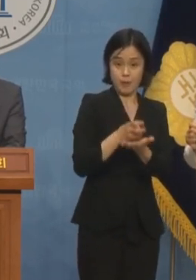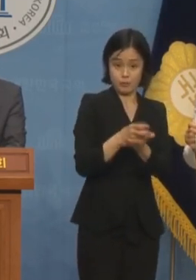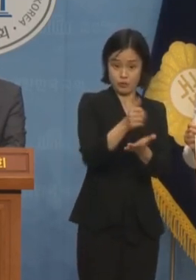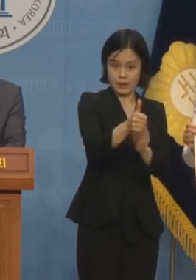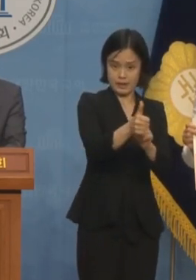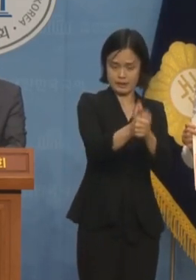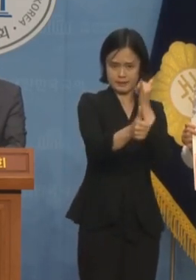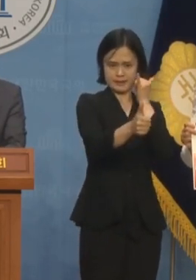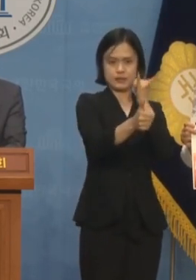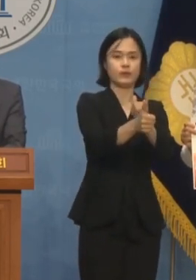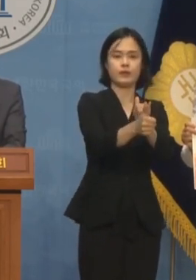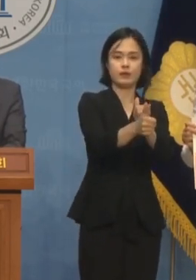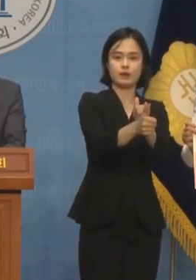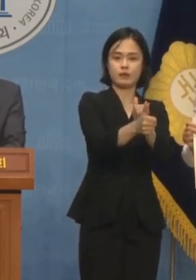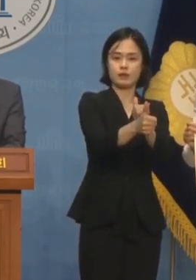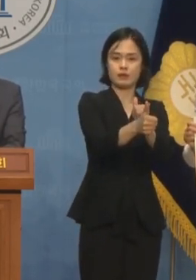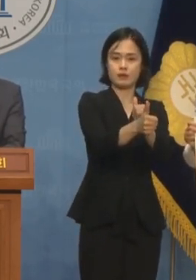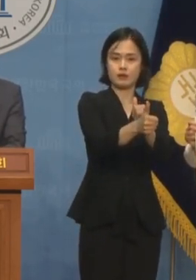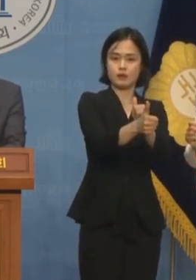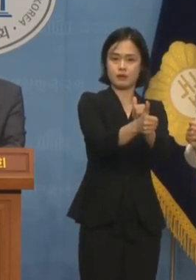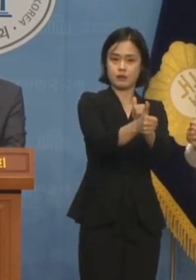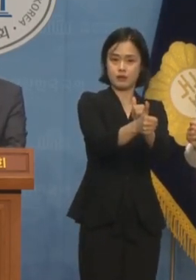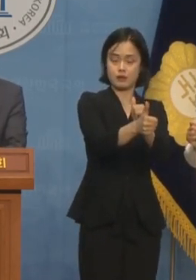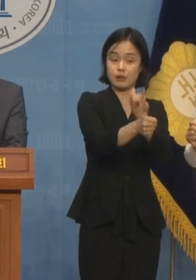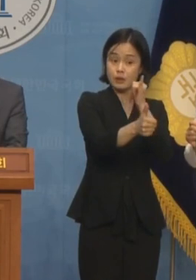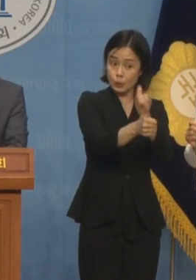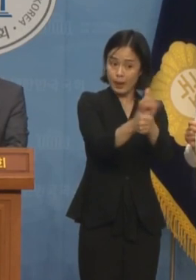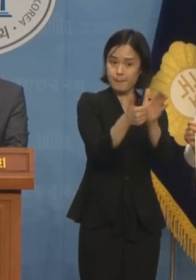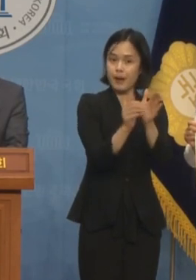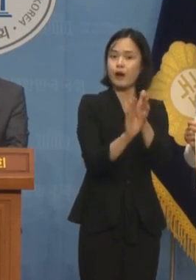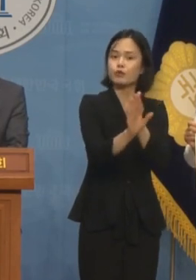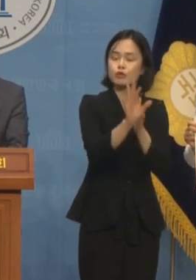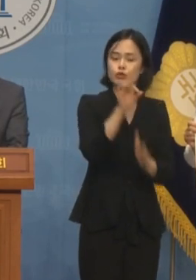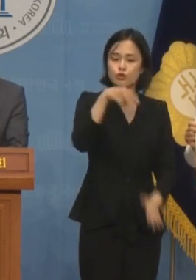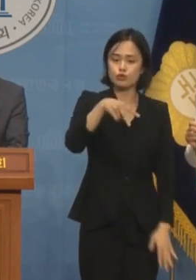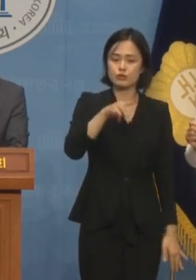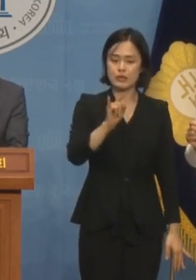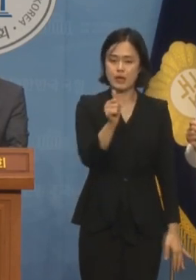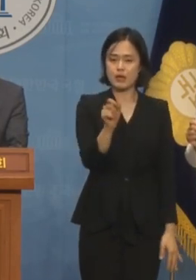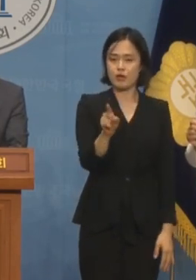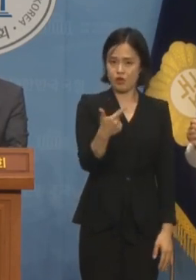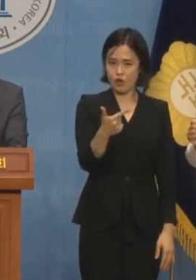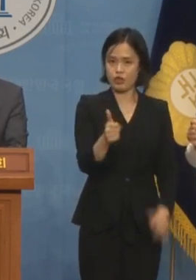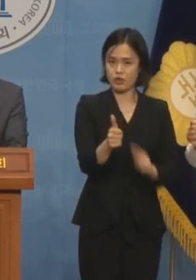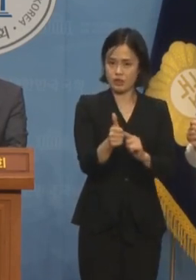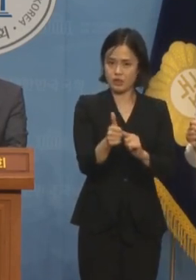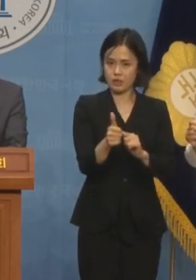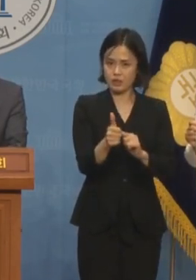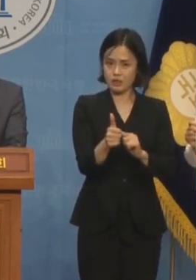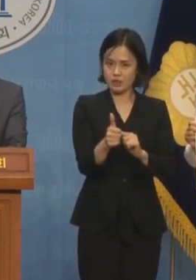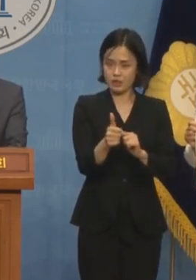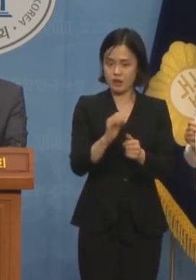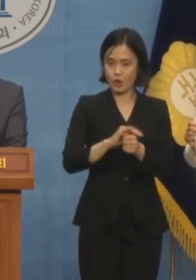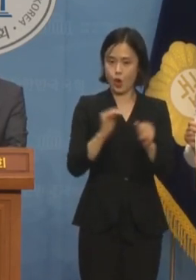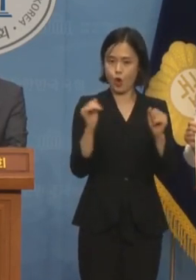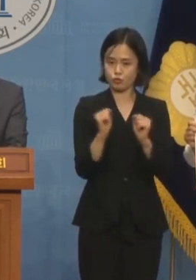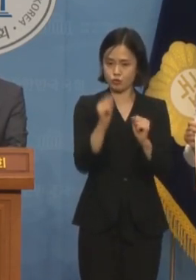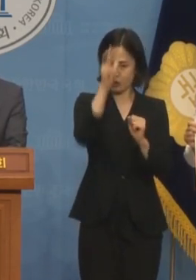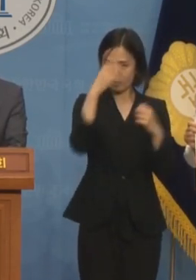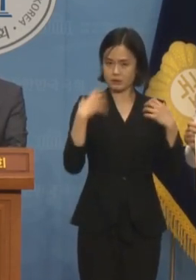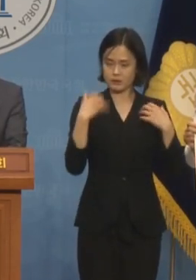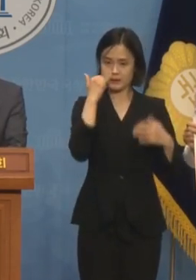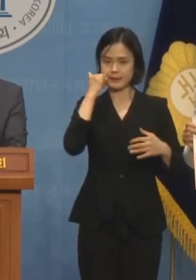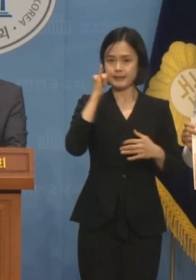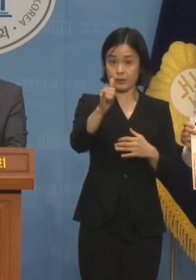법무관리관에게 전화를 합니다. 바로 이 통화 직후 유재은은 경북경찰청에 전화를 걸어 해병대 수사단